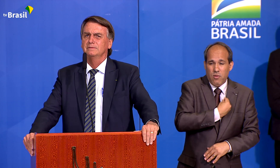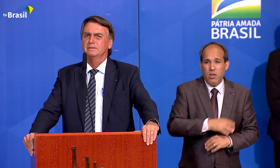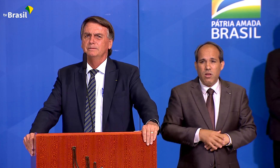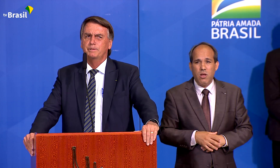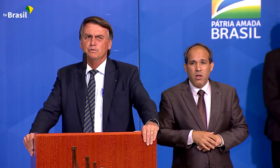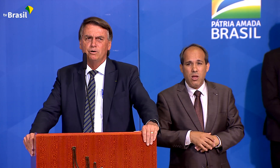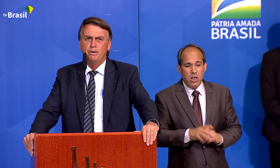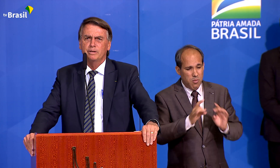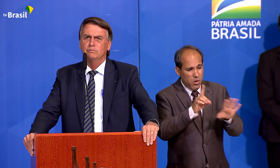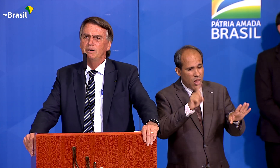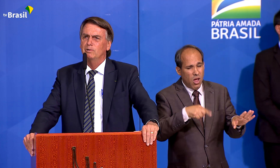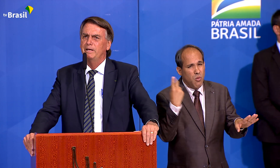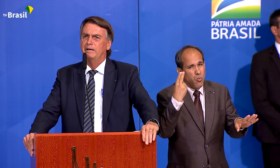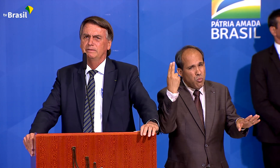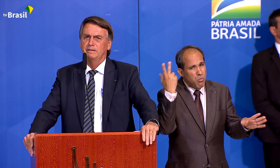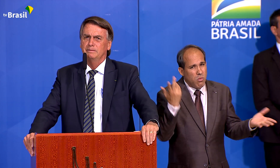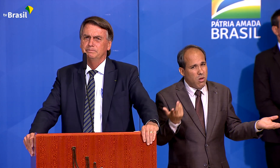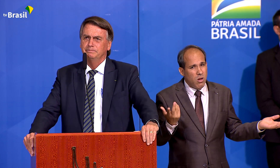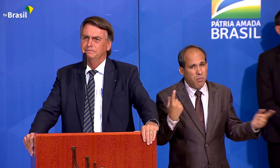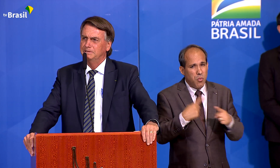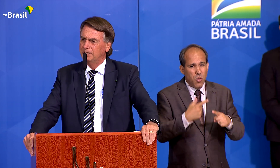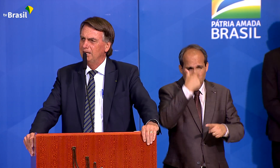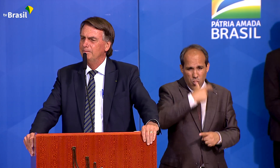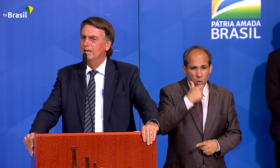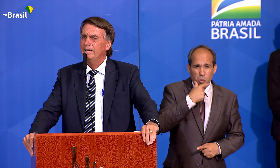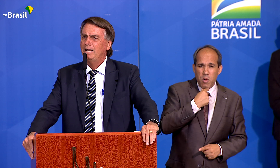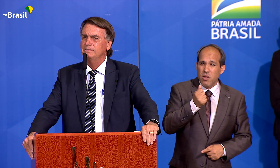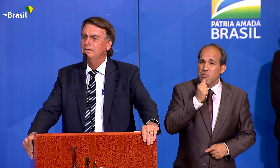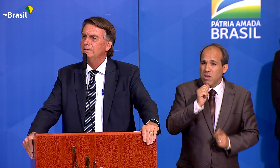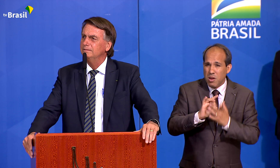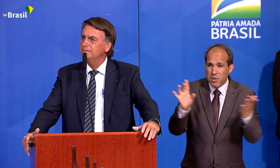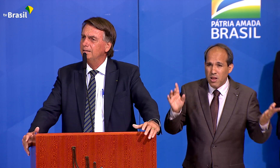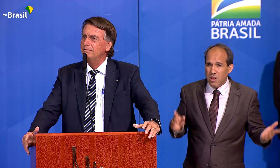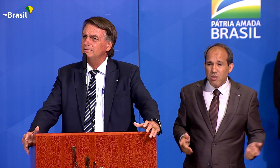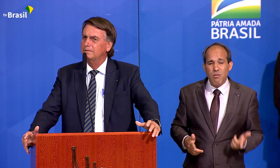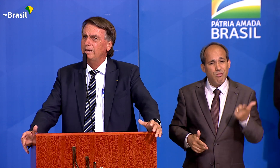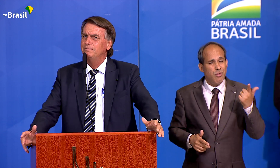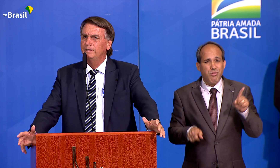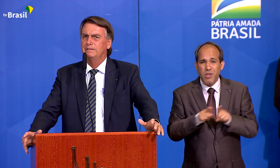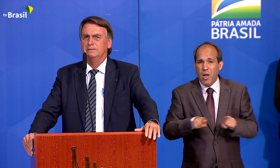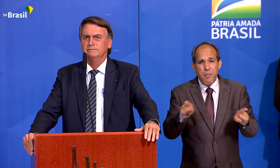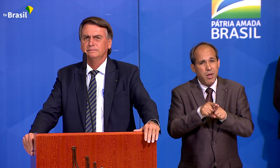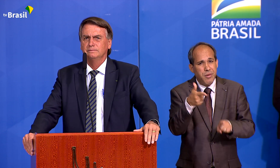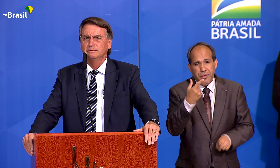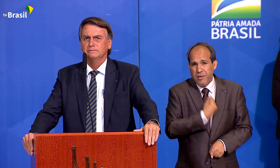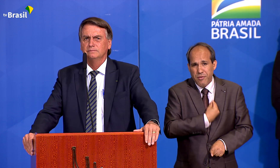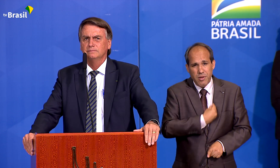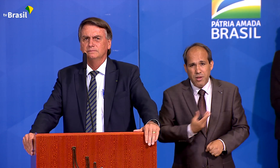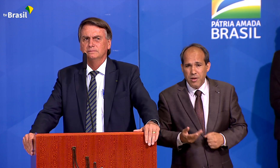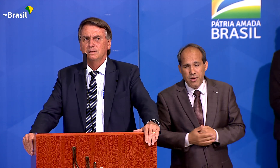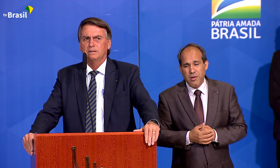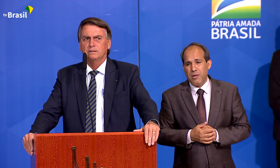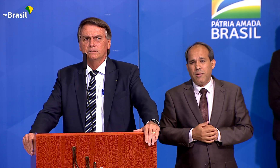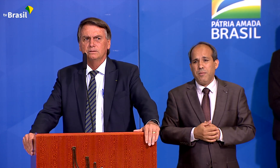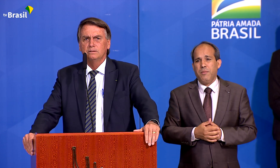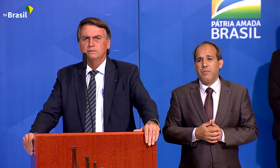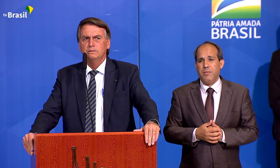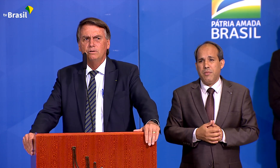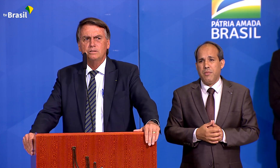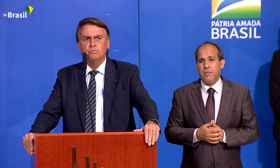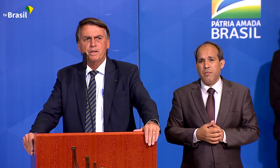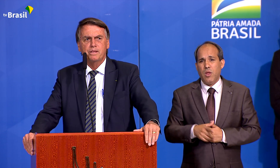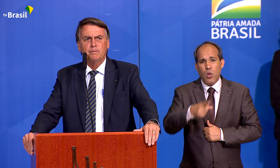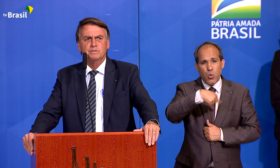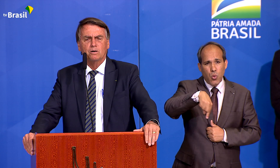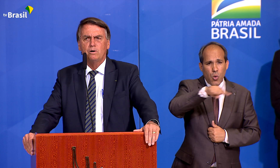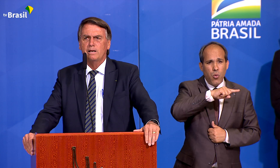vida que o homem uma mulher tem a liberdade não tem vida e